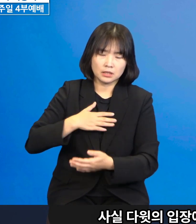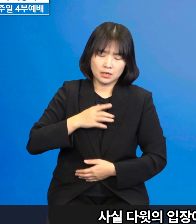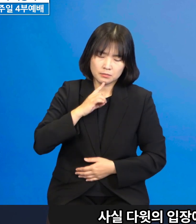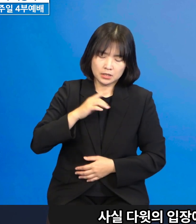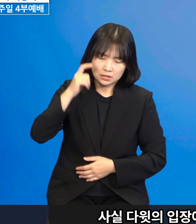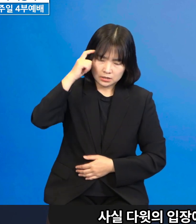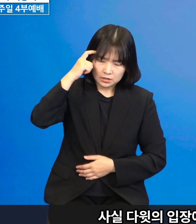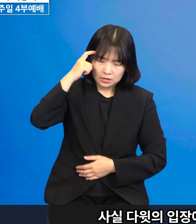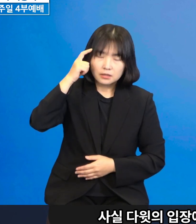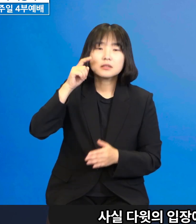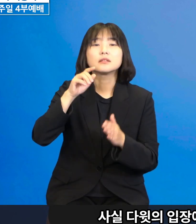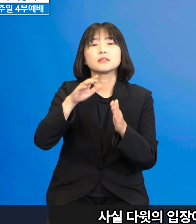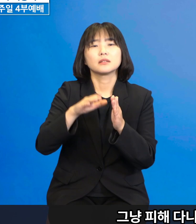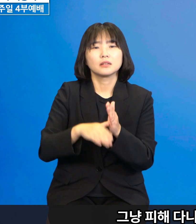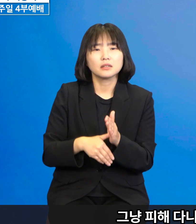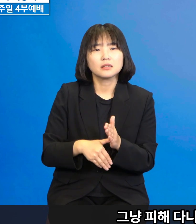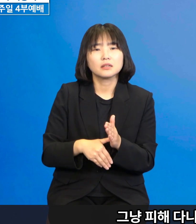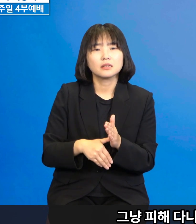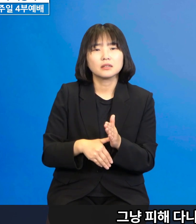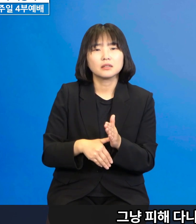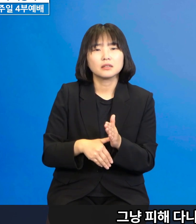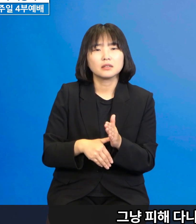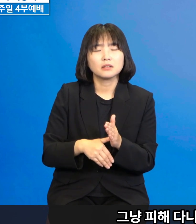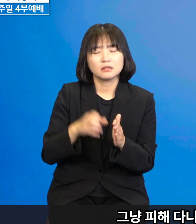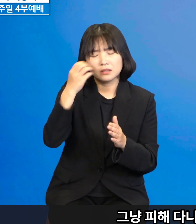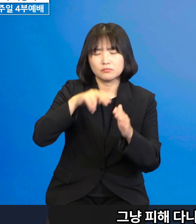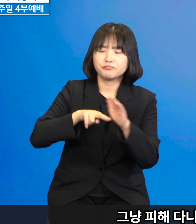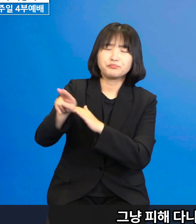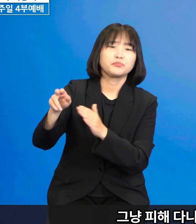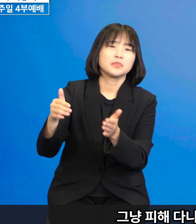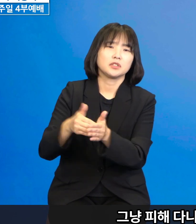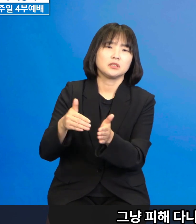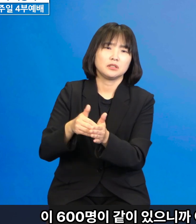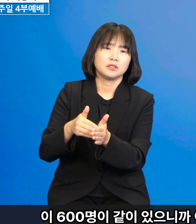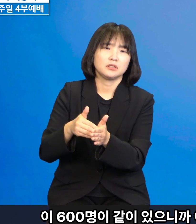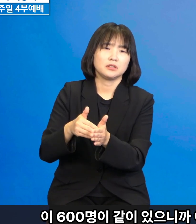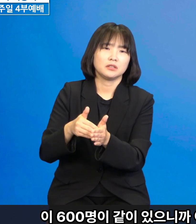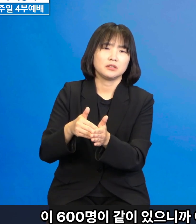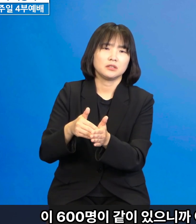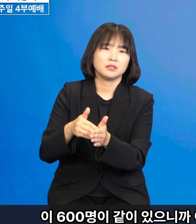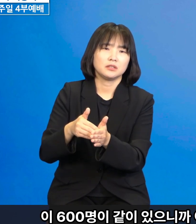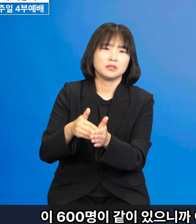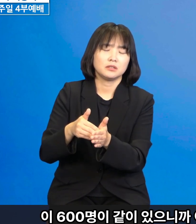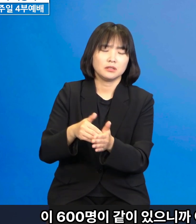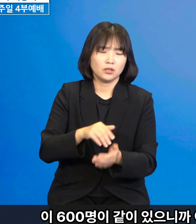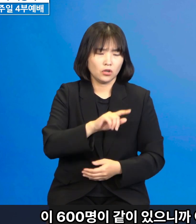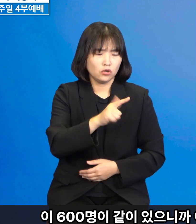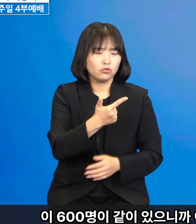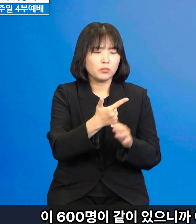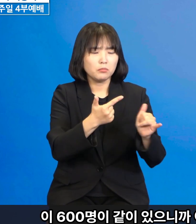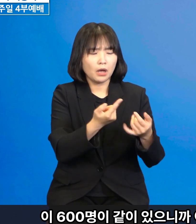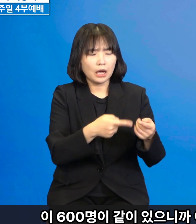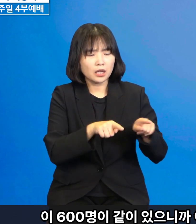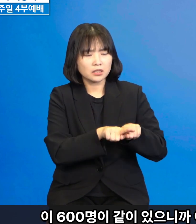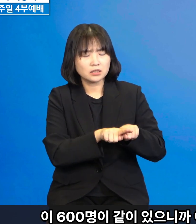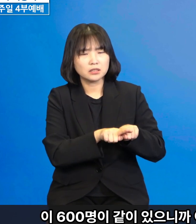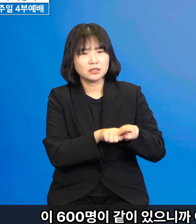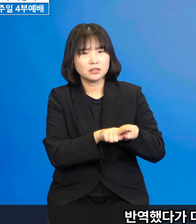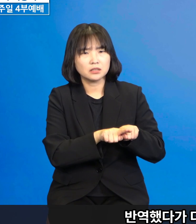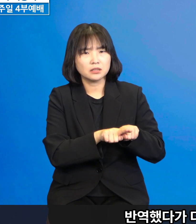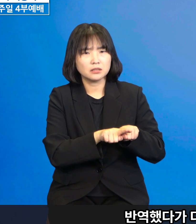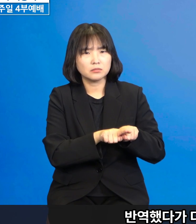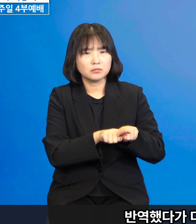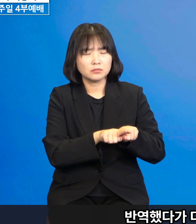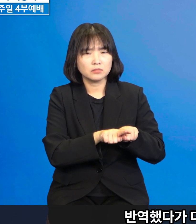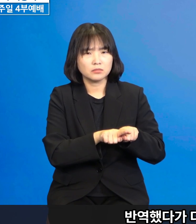생각하면 그냥 피해 다니면 되는데, 힘들어도 이 600명이 같이 있으니까 이러다가 우리 다 죽는 거